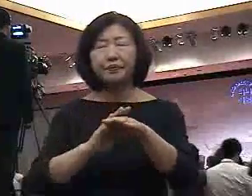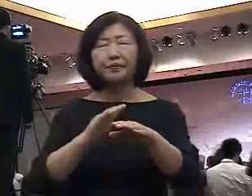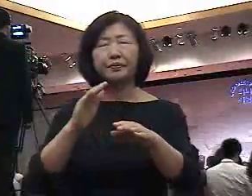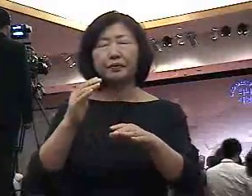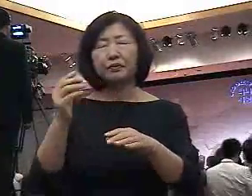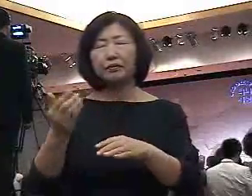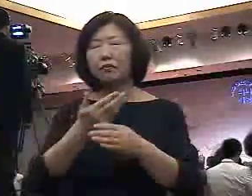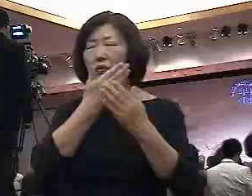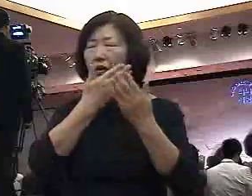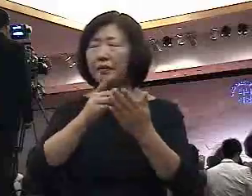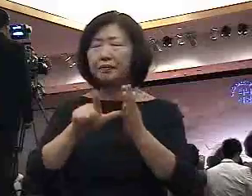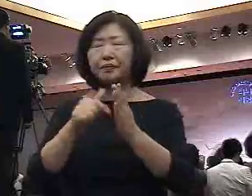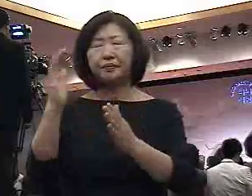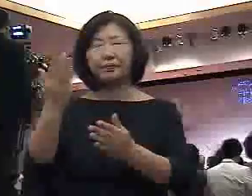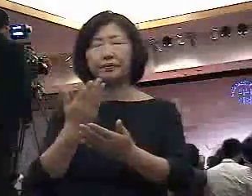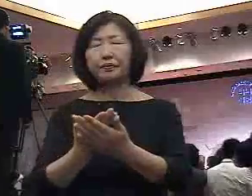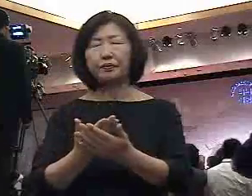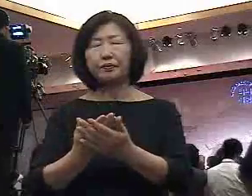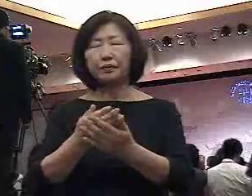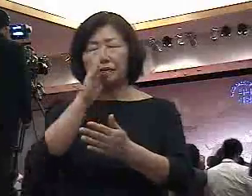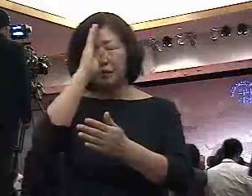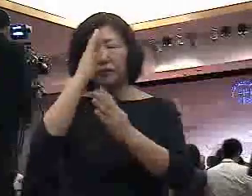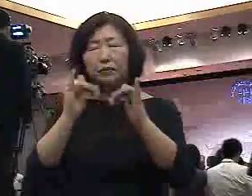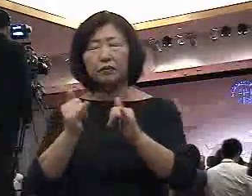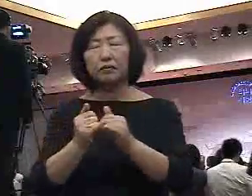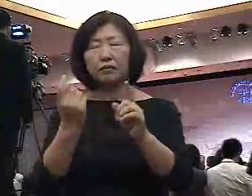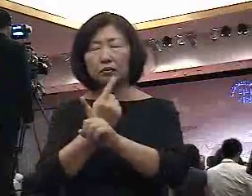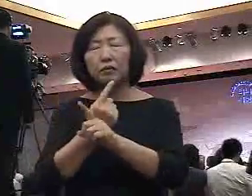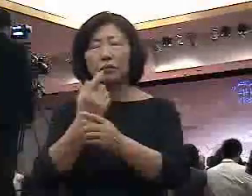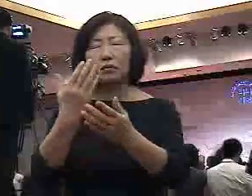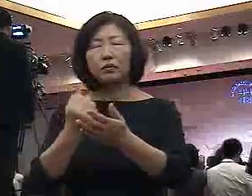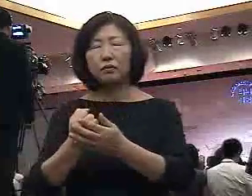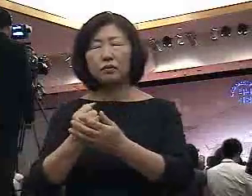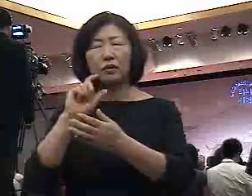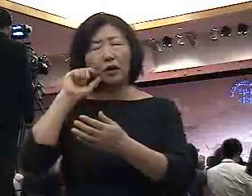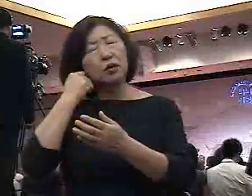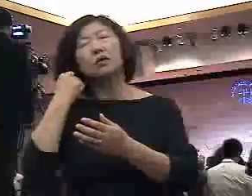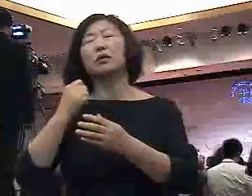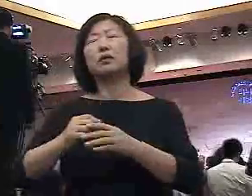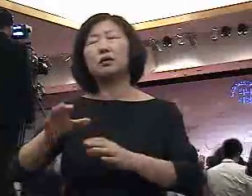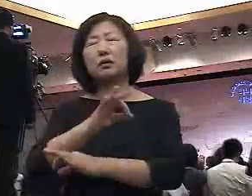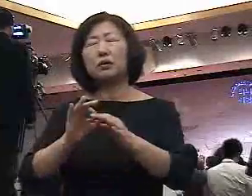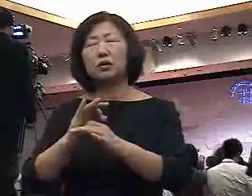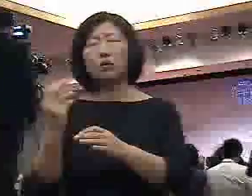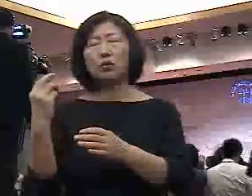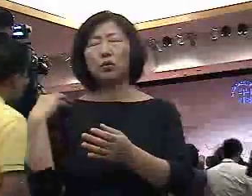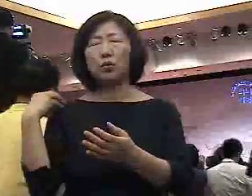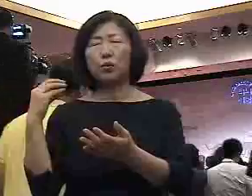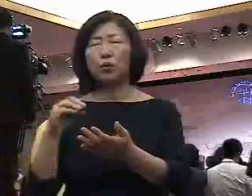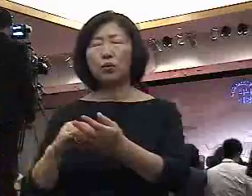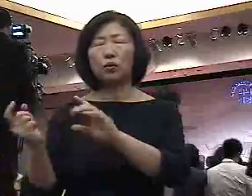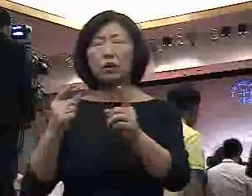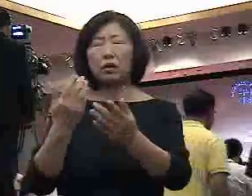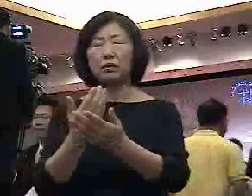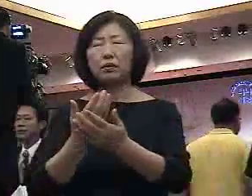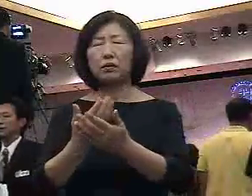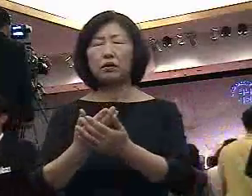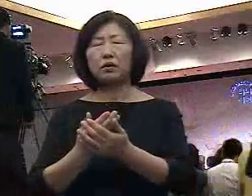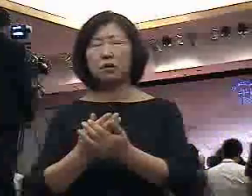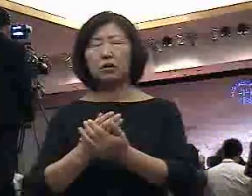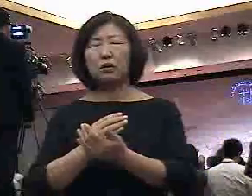시간 되게 하옵소서. 병든 자가 고침을 받고 어려운 경제가 회복되게